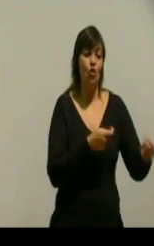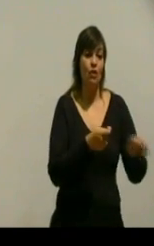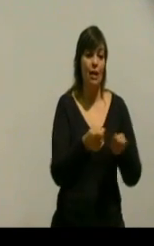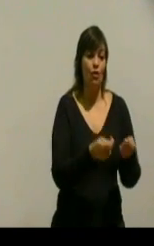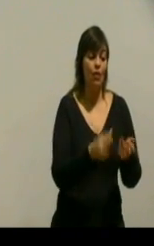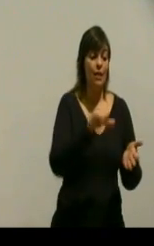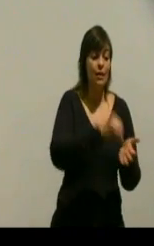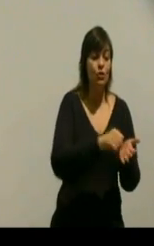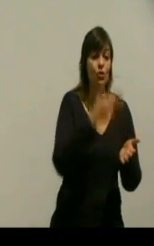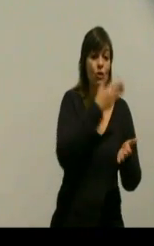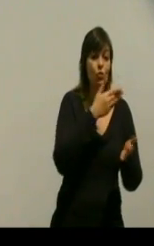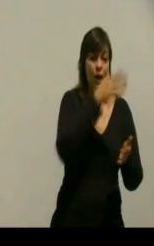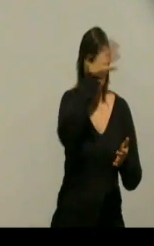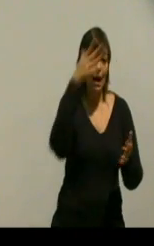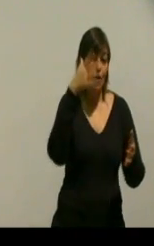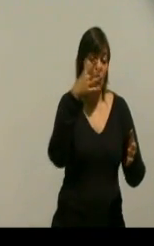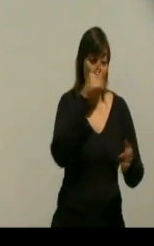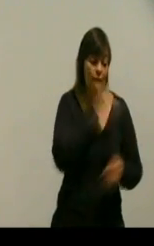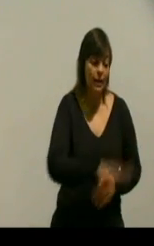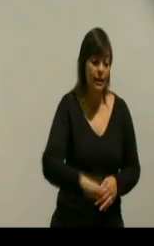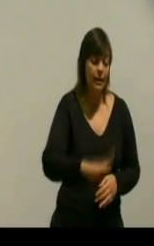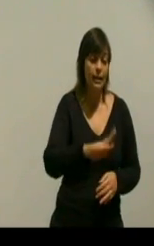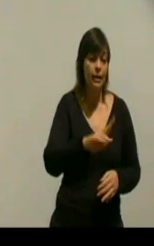Escuela Verano Infantil 2009 en Albacete,